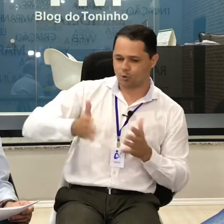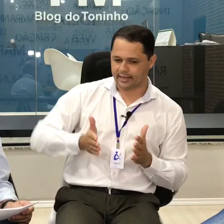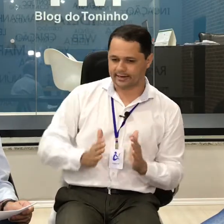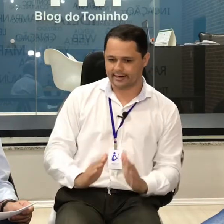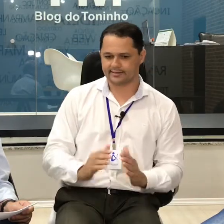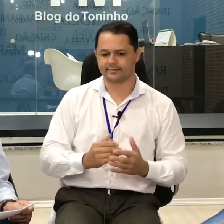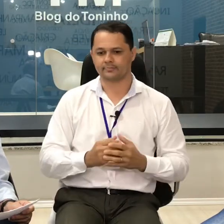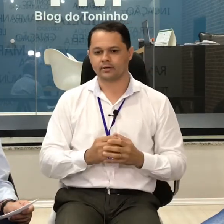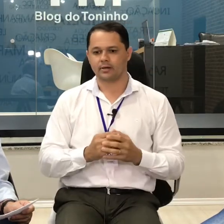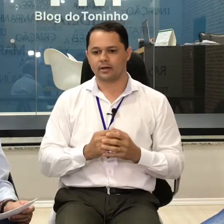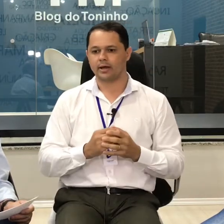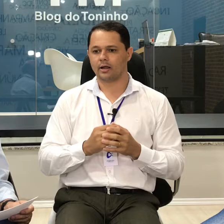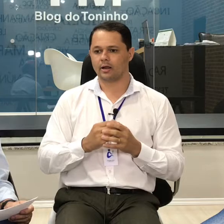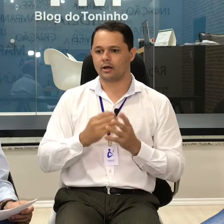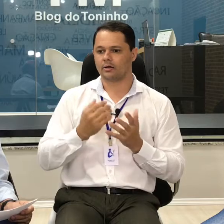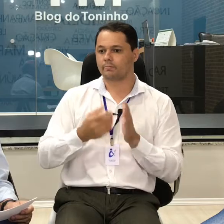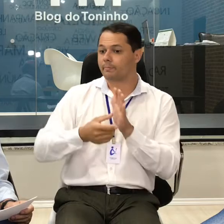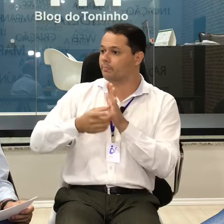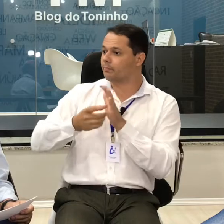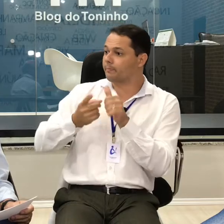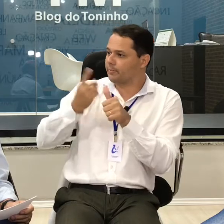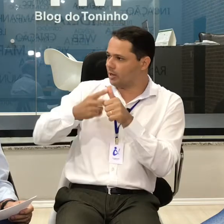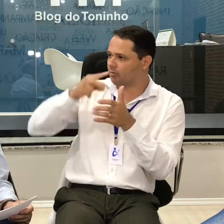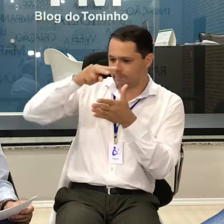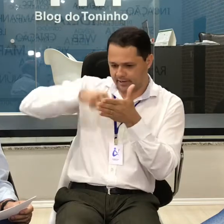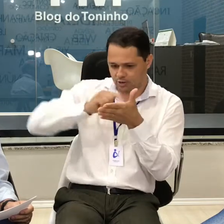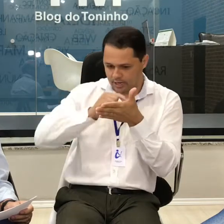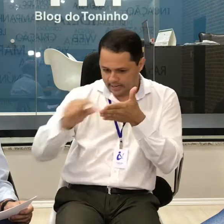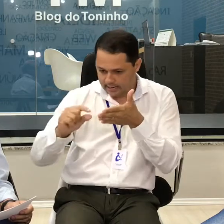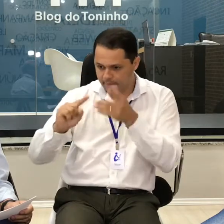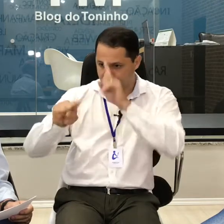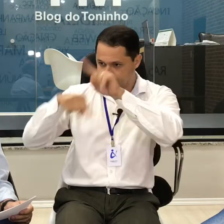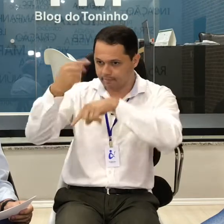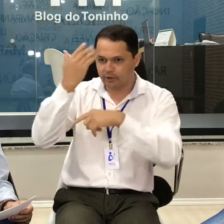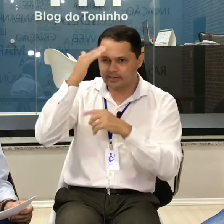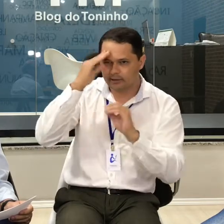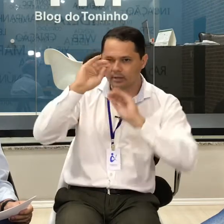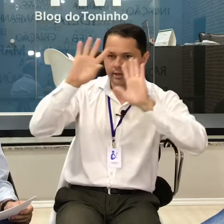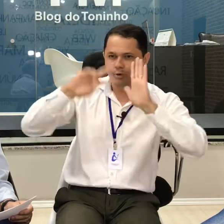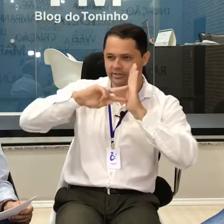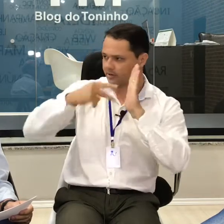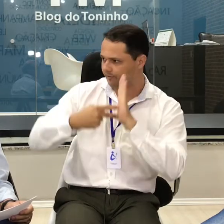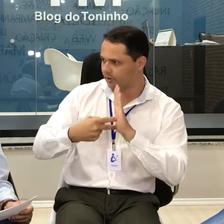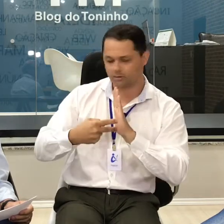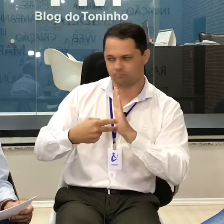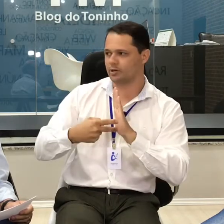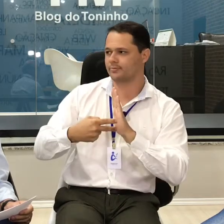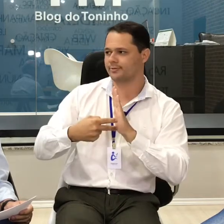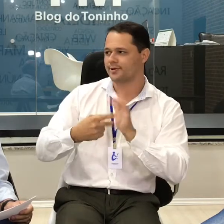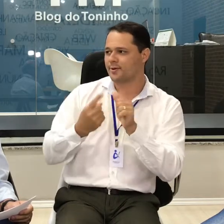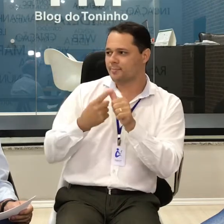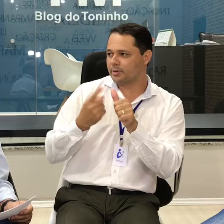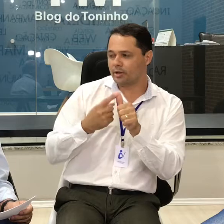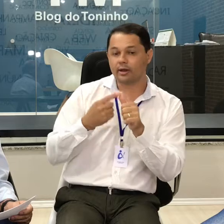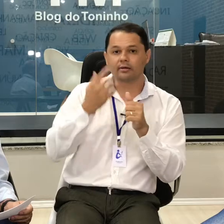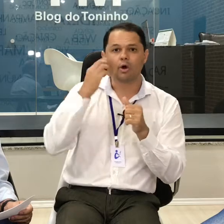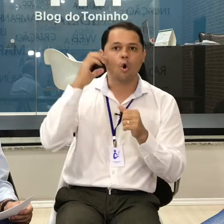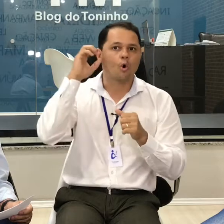ela nasce, ela primeiro aprende a ler para depois entender o que significa? Não. Primeiro ela